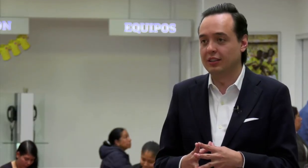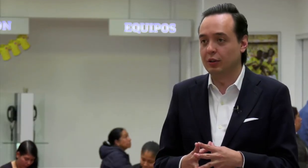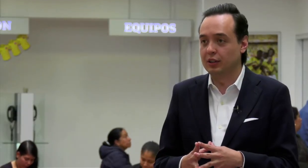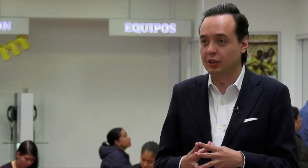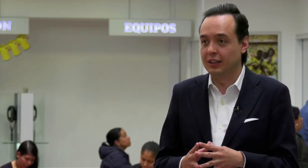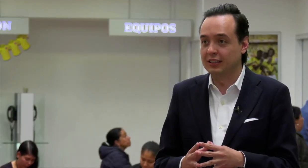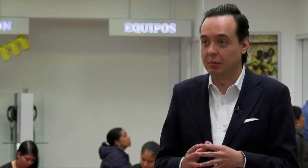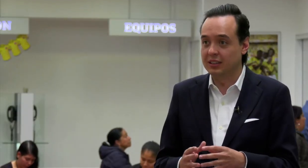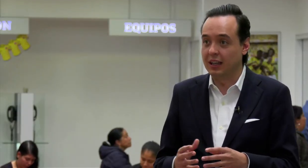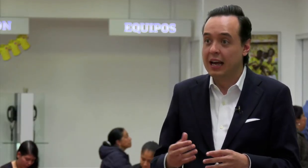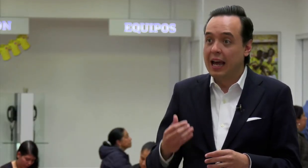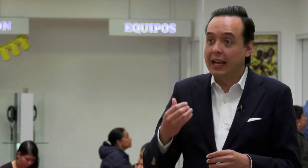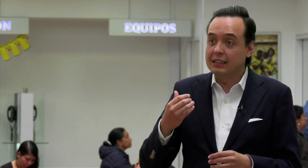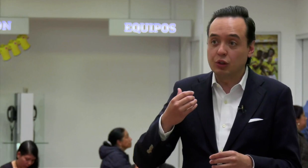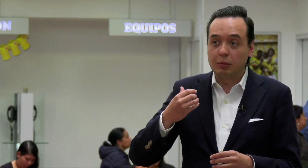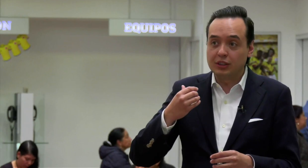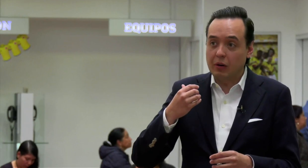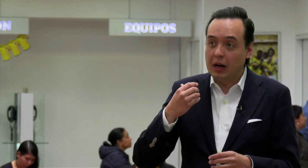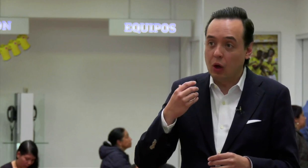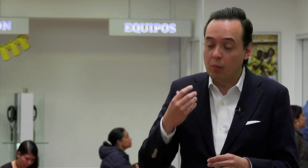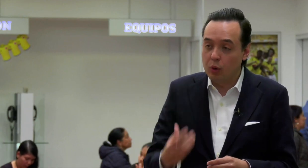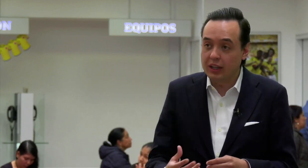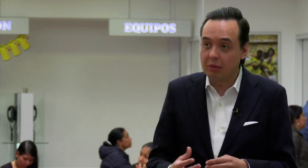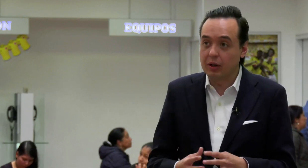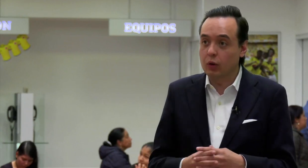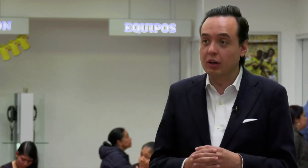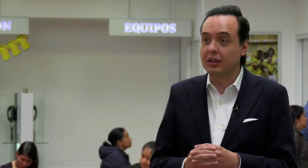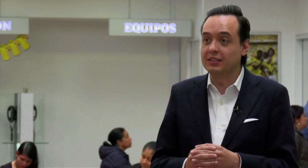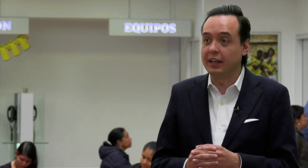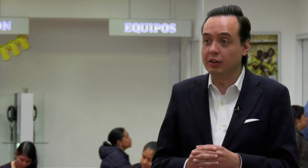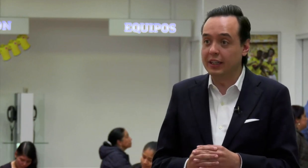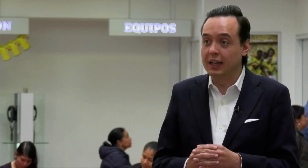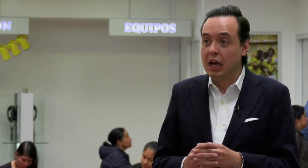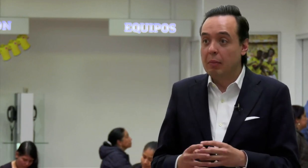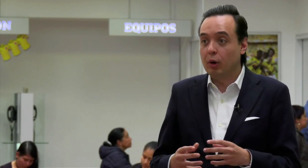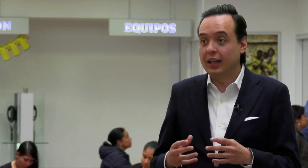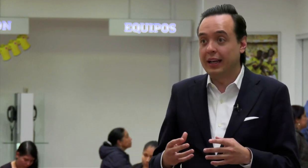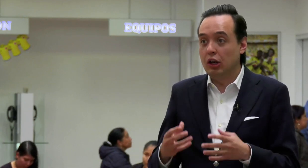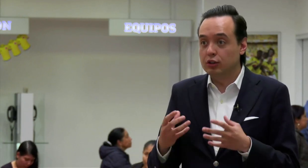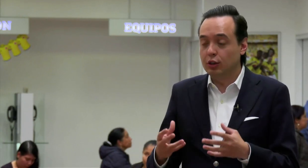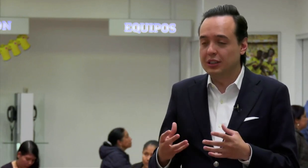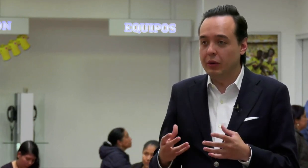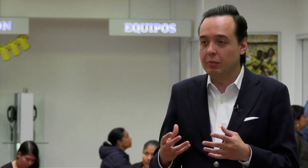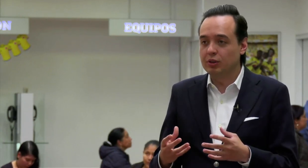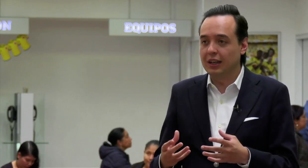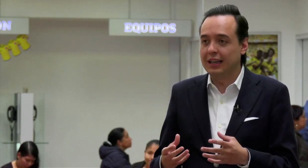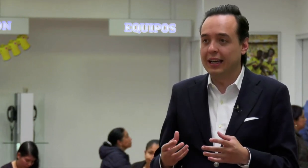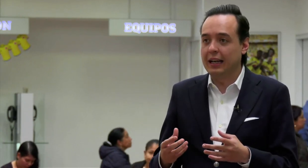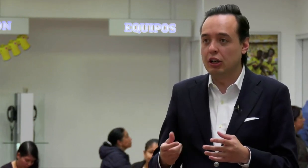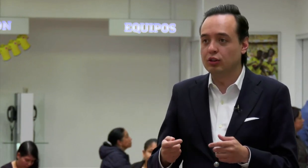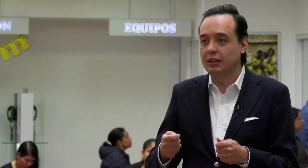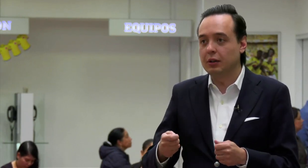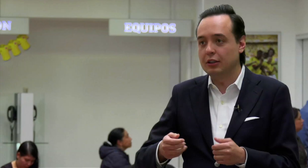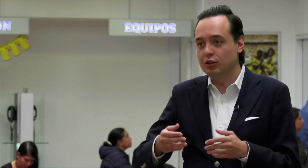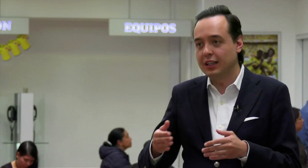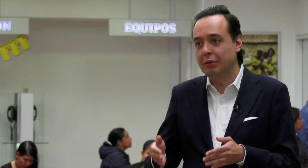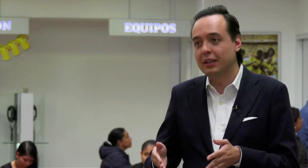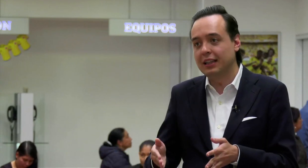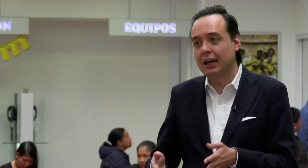en condición de discapacidad. En esto hemos trabajado muy de la mano con el Ministerio TIC porque los dos sabemos que no se limita y